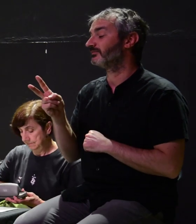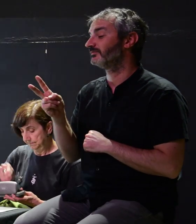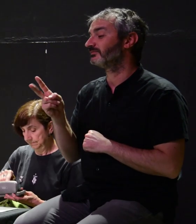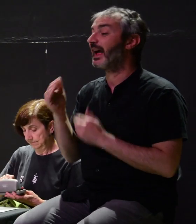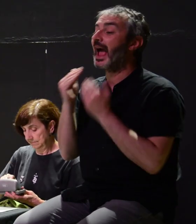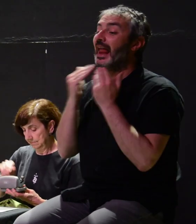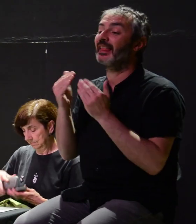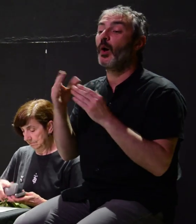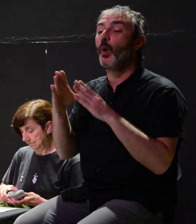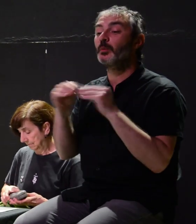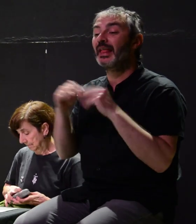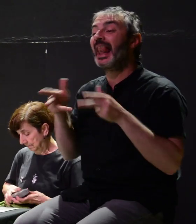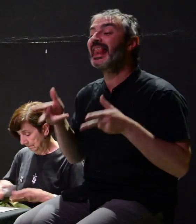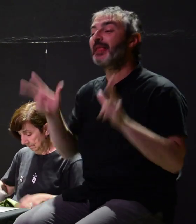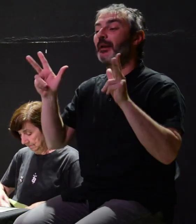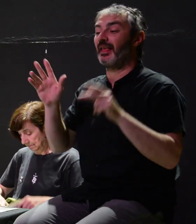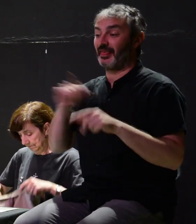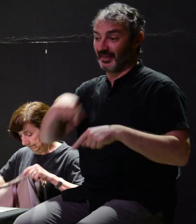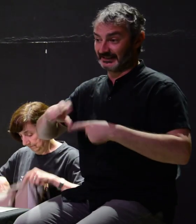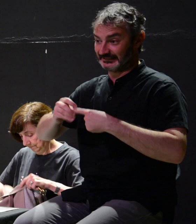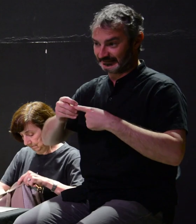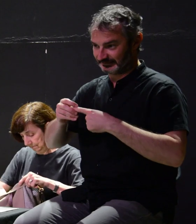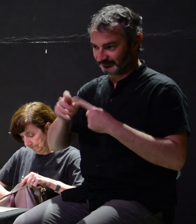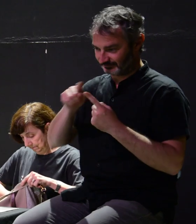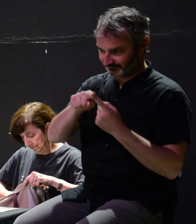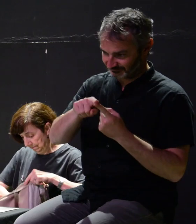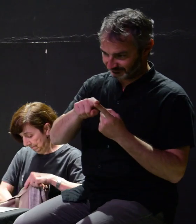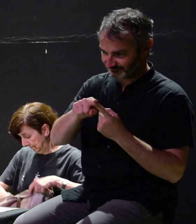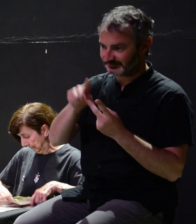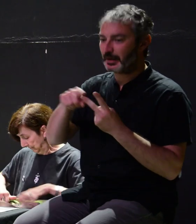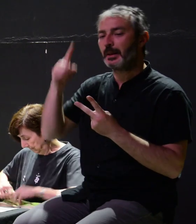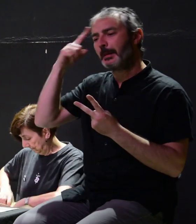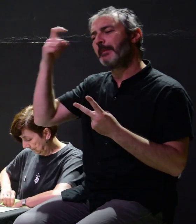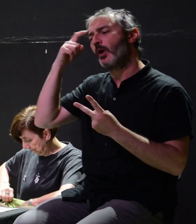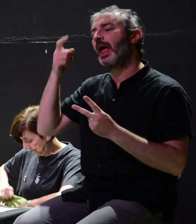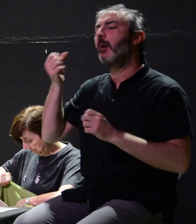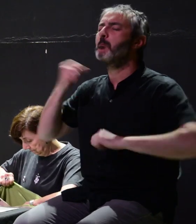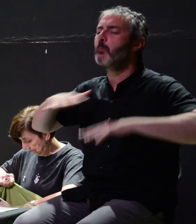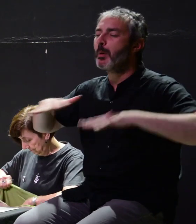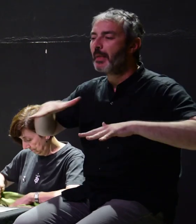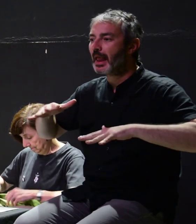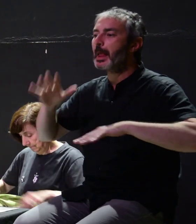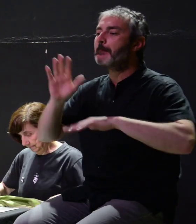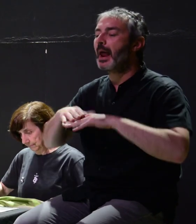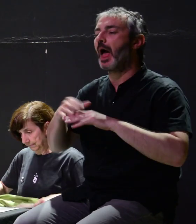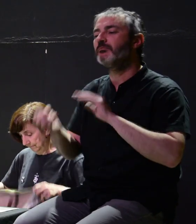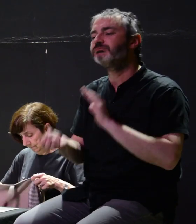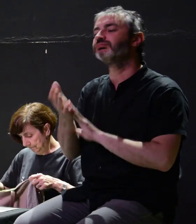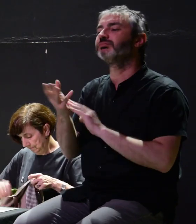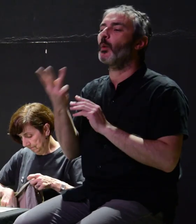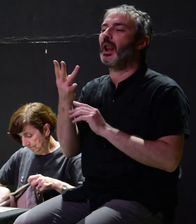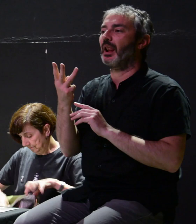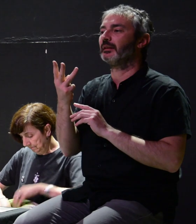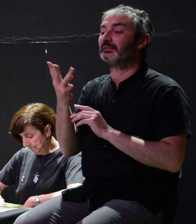a la Universitat Lliure de Sants per una banda i a Memòria en Moviment d'haver organitzat aquest tríptic a